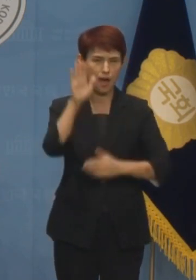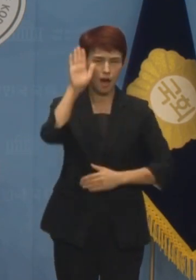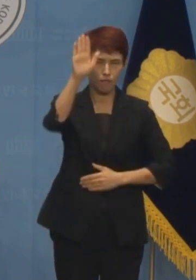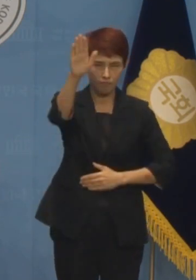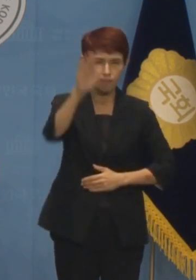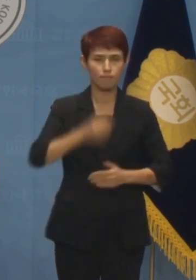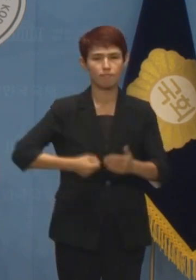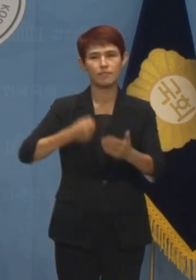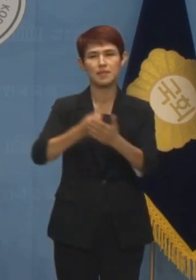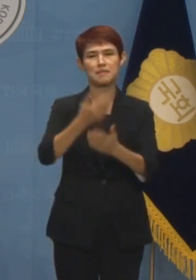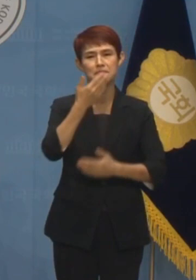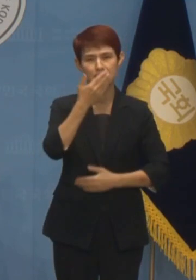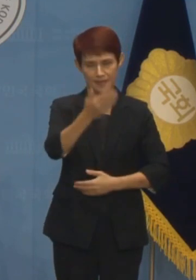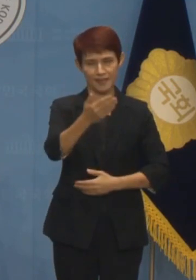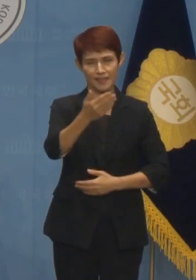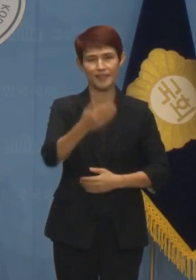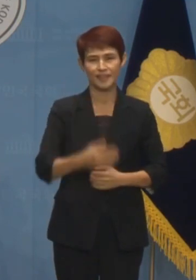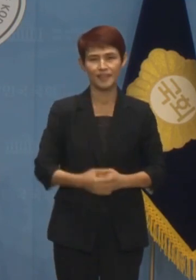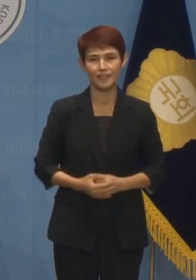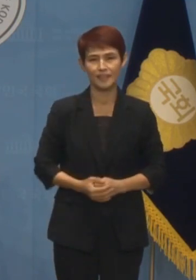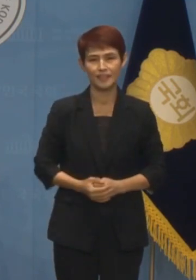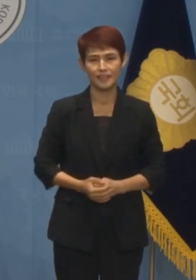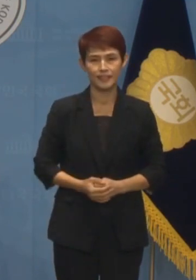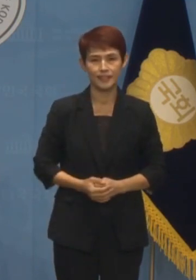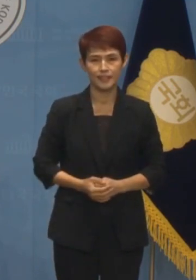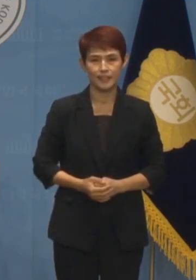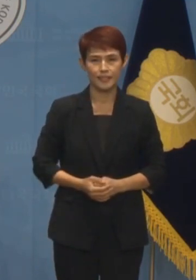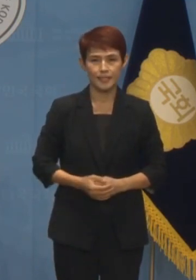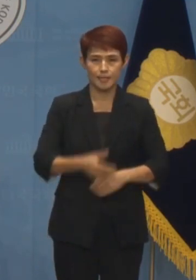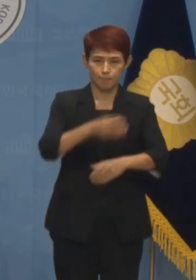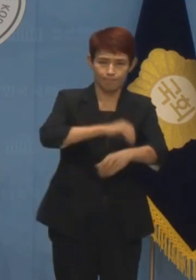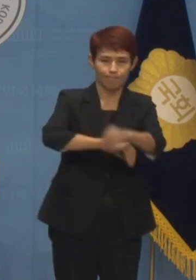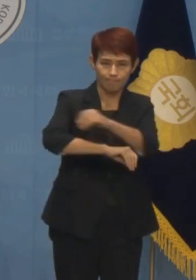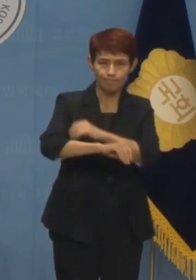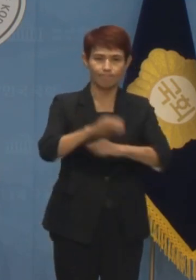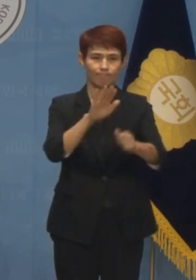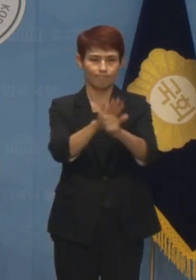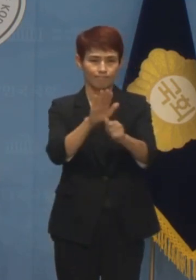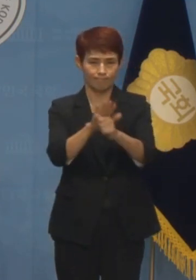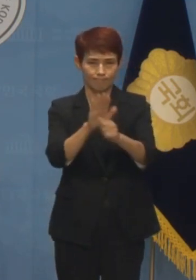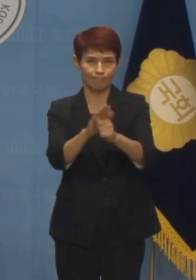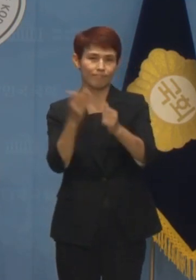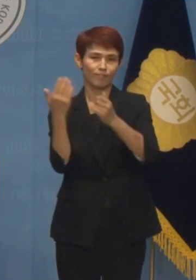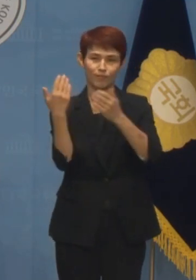결정할 것이라고 생각합니다. 적극적으로